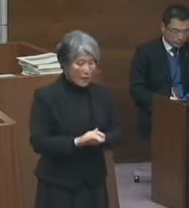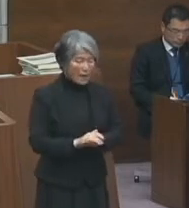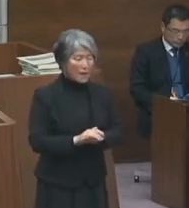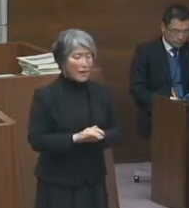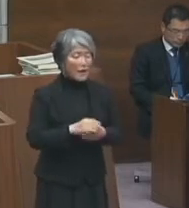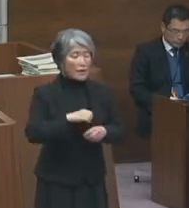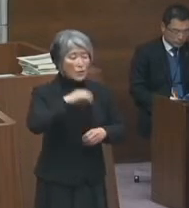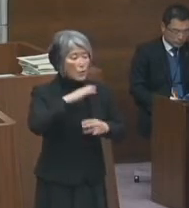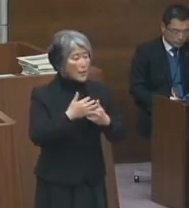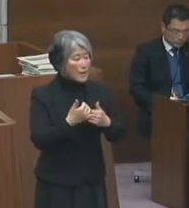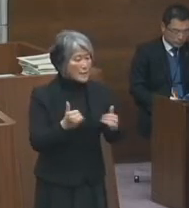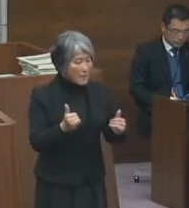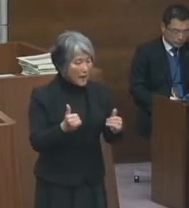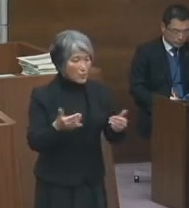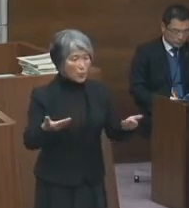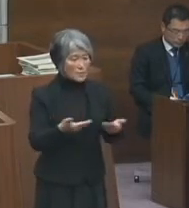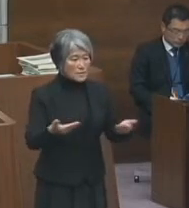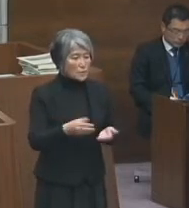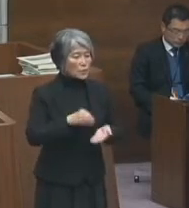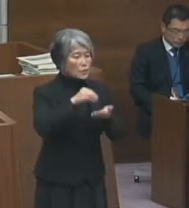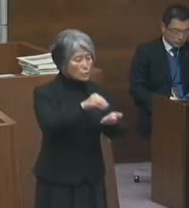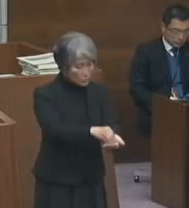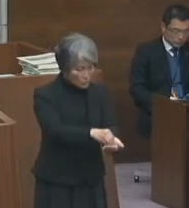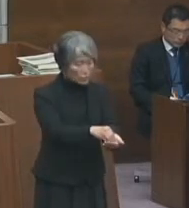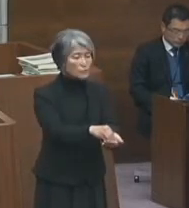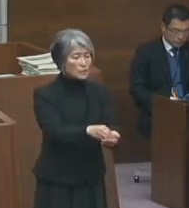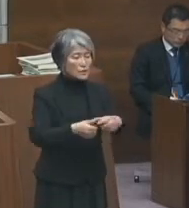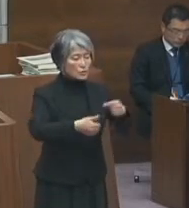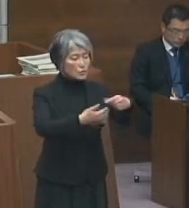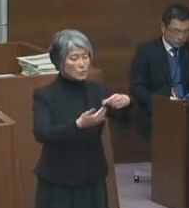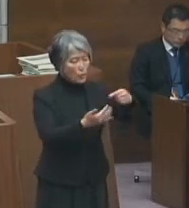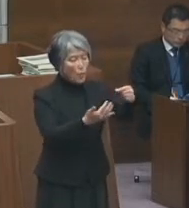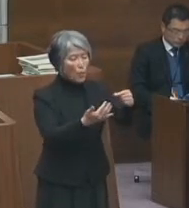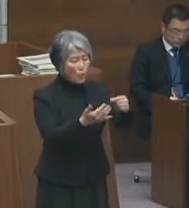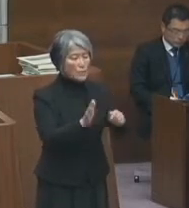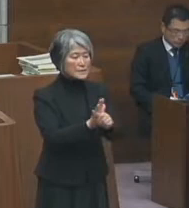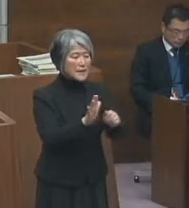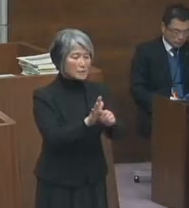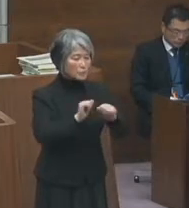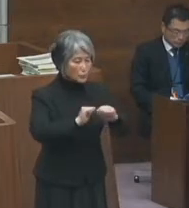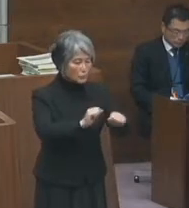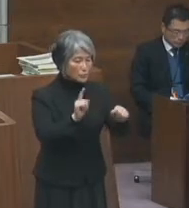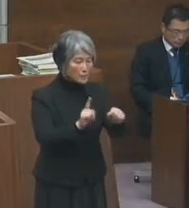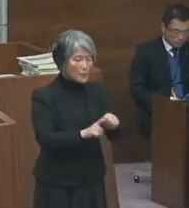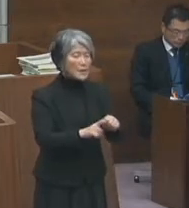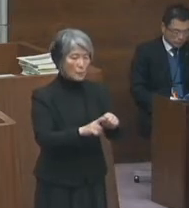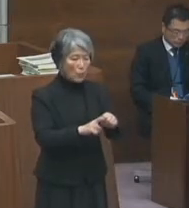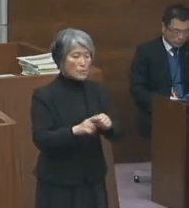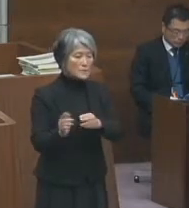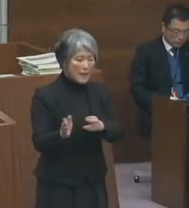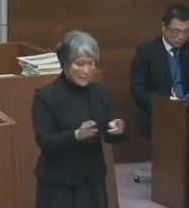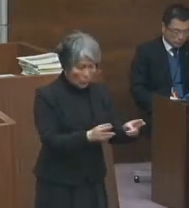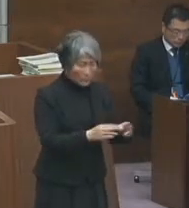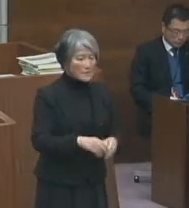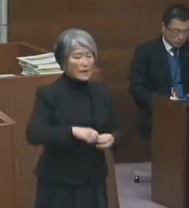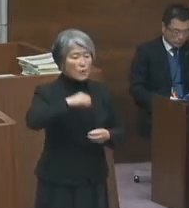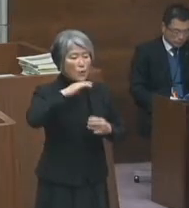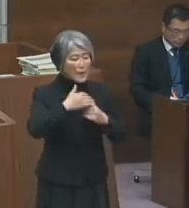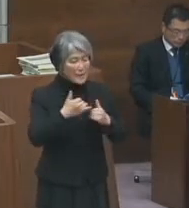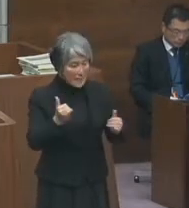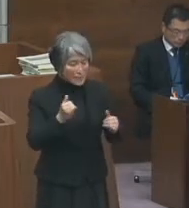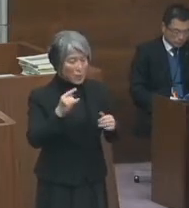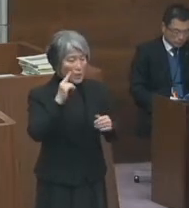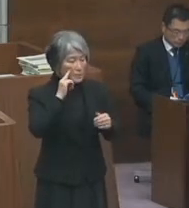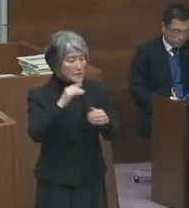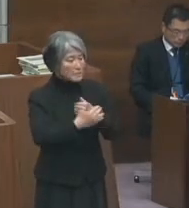就労を支援するための助成制度の創設、また一人暮らし等で見守りが必要な高齢者には、民生児童委員